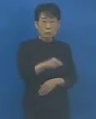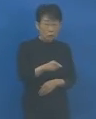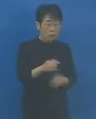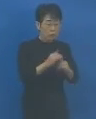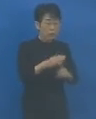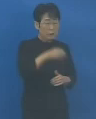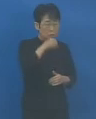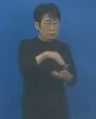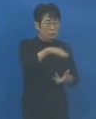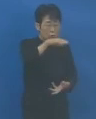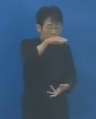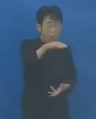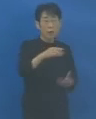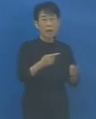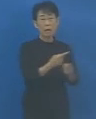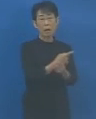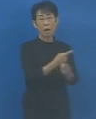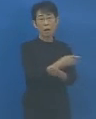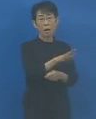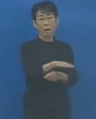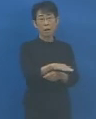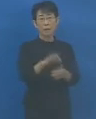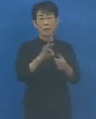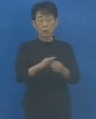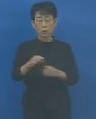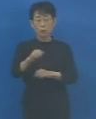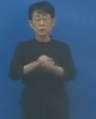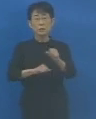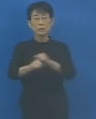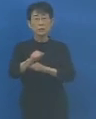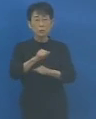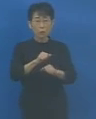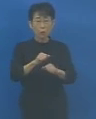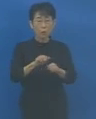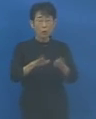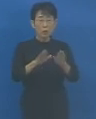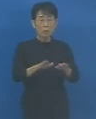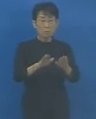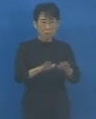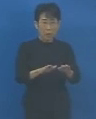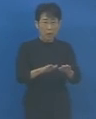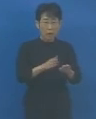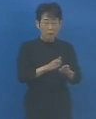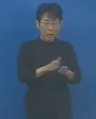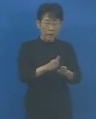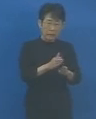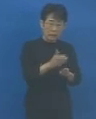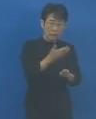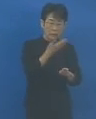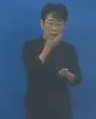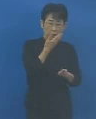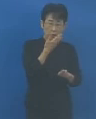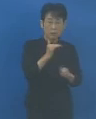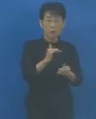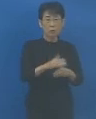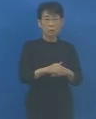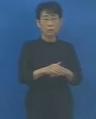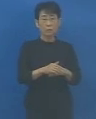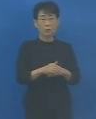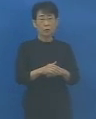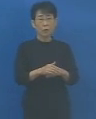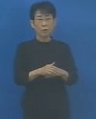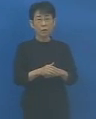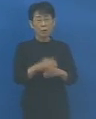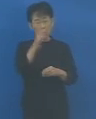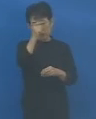して、こういう事業のもういよいよこう曲がり角に来たといいますか、望まなくなられている